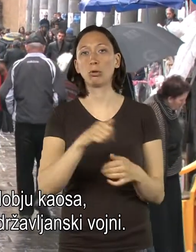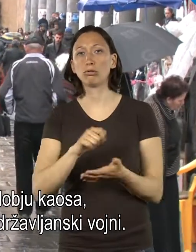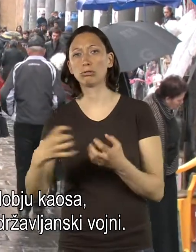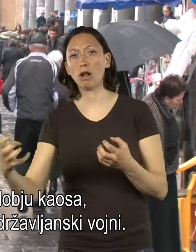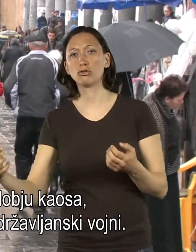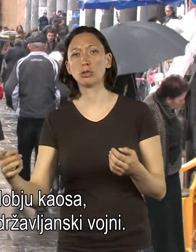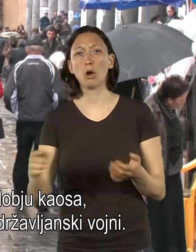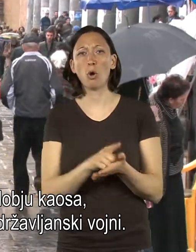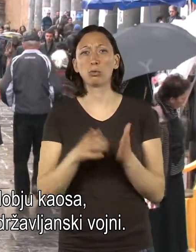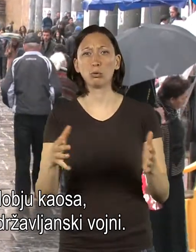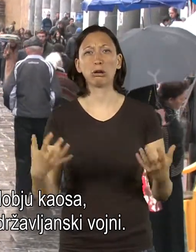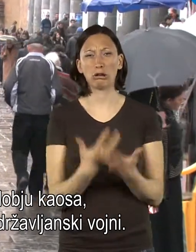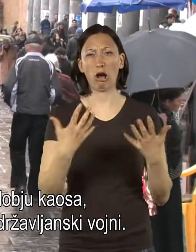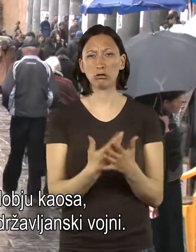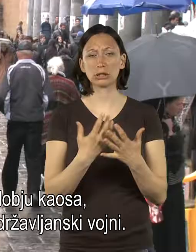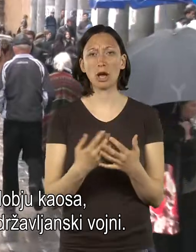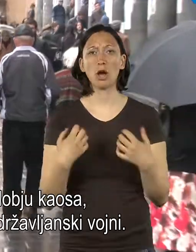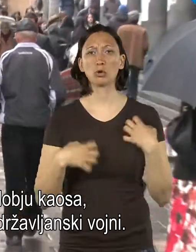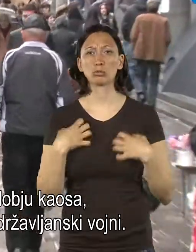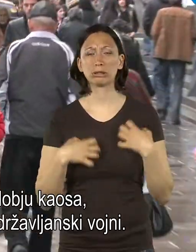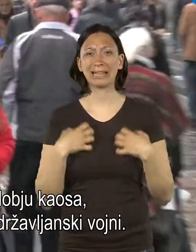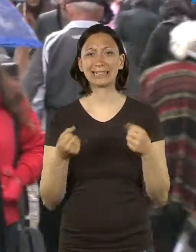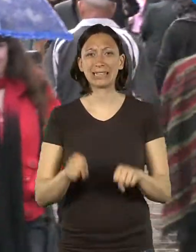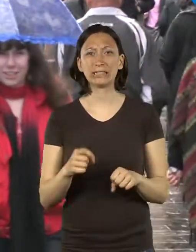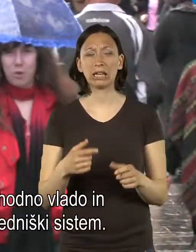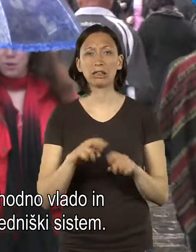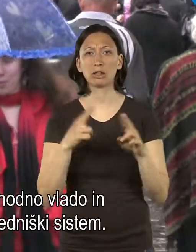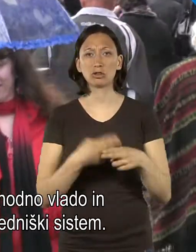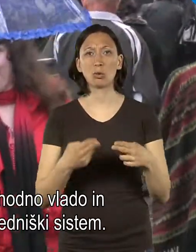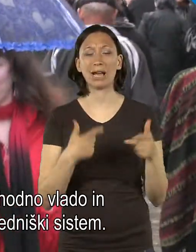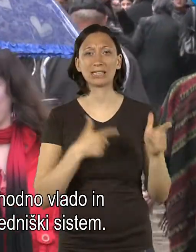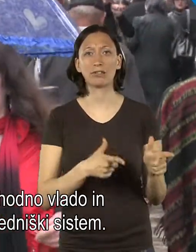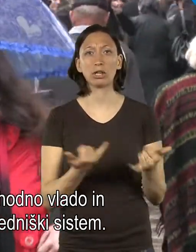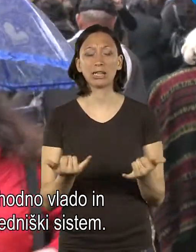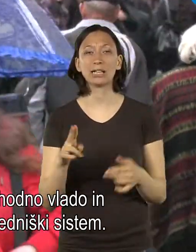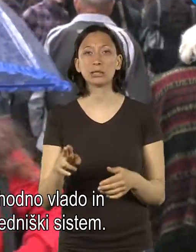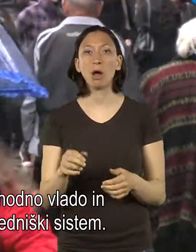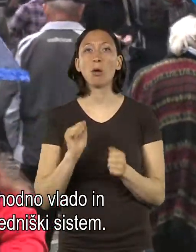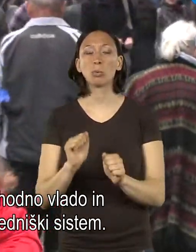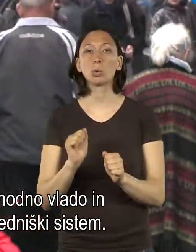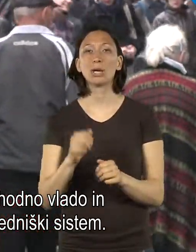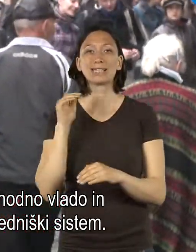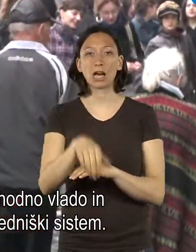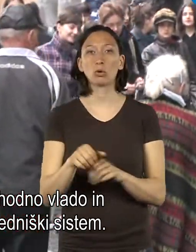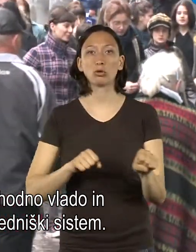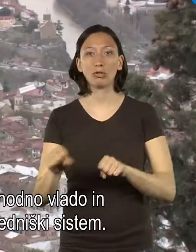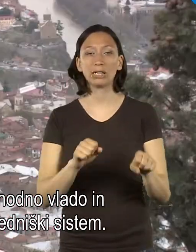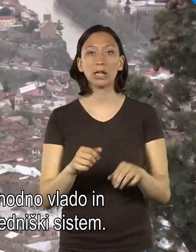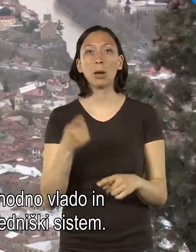kaosa, gospodarske krize in državljanske vojne. Danes ima prozahodno vlado in unitarni polpredsedniški